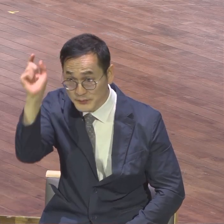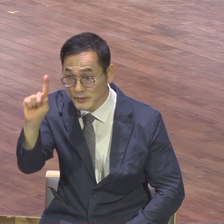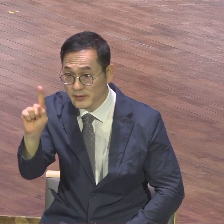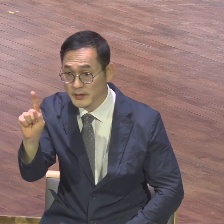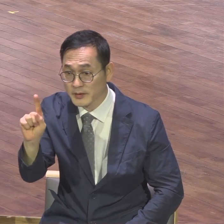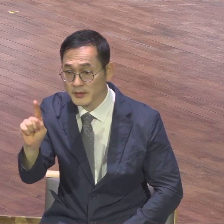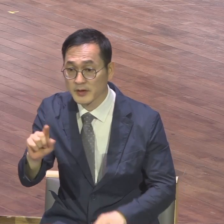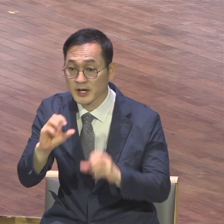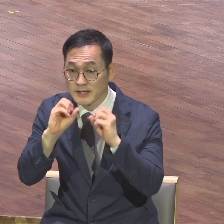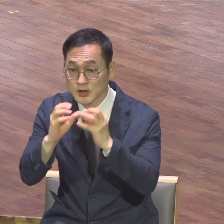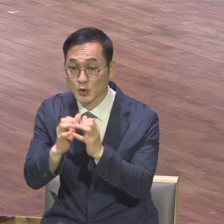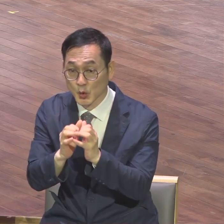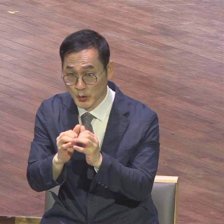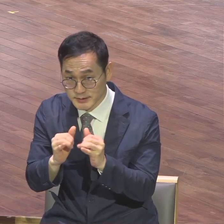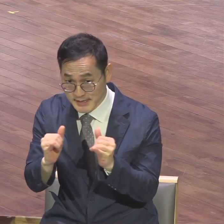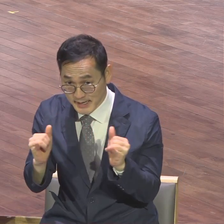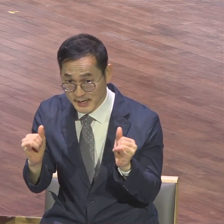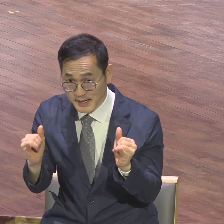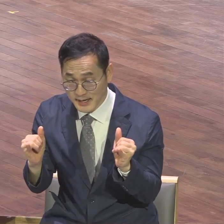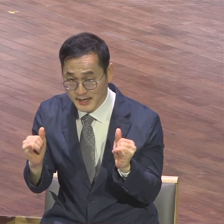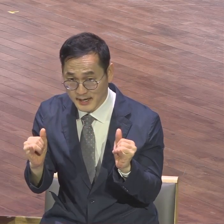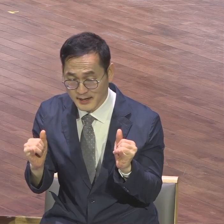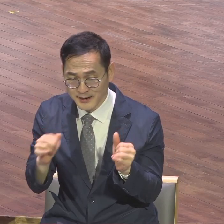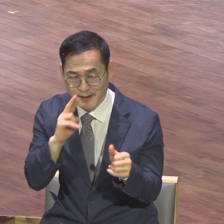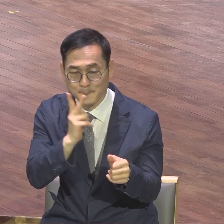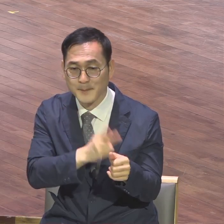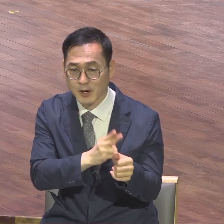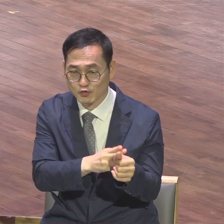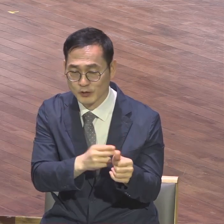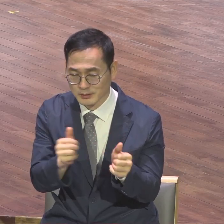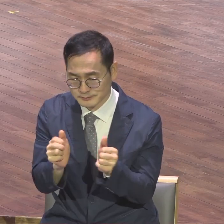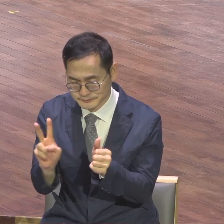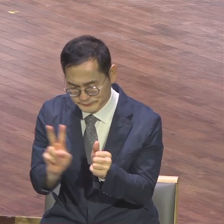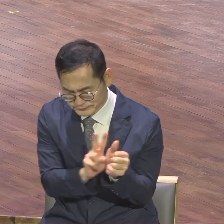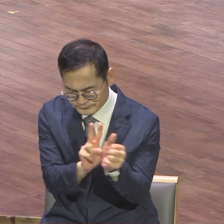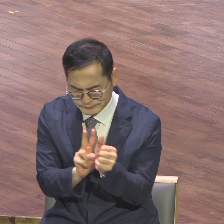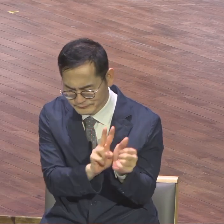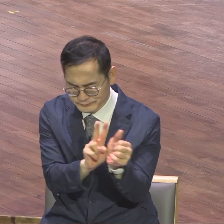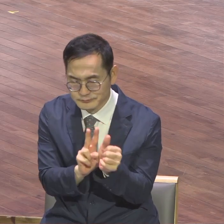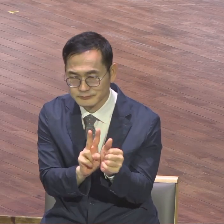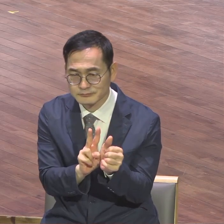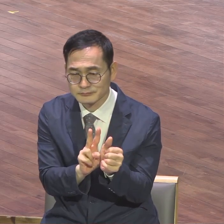이렇게 전도자 바울과 평생 동역을 할 수 있었던 바탕에 이